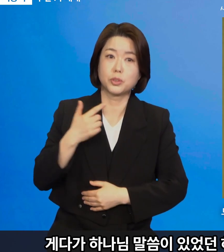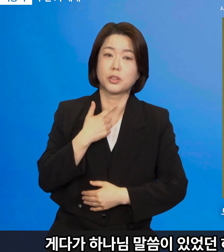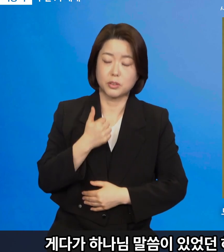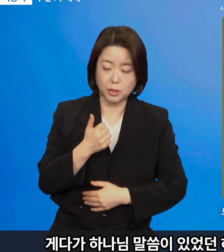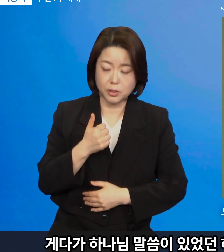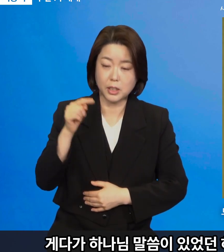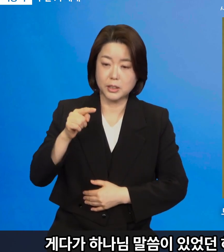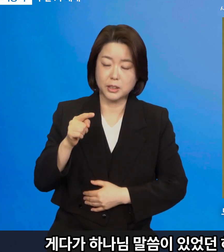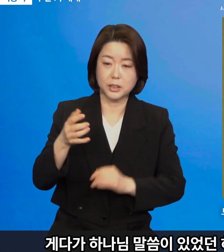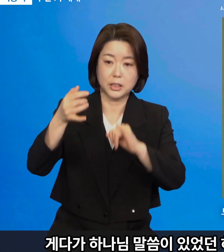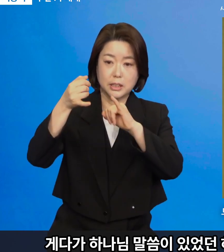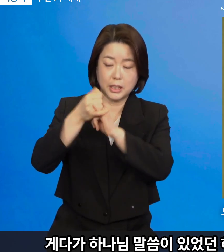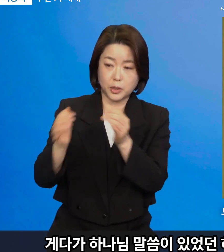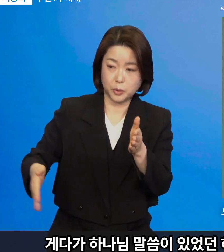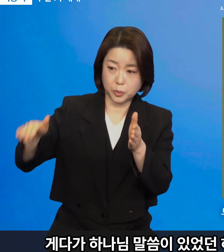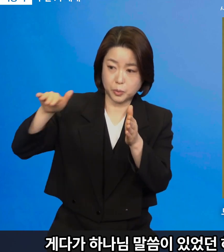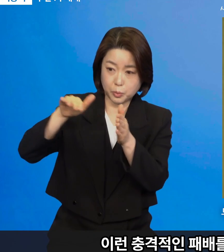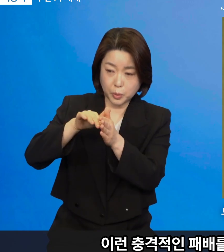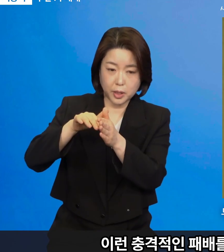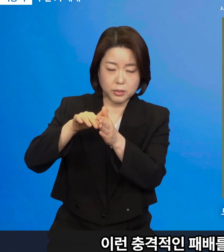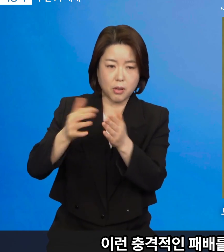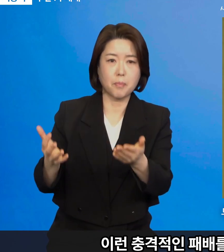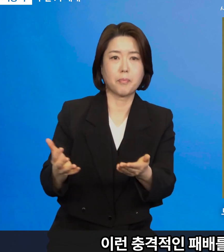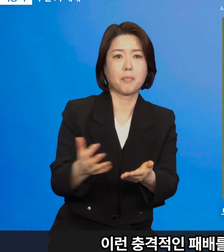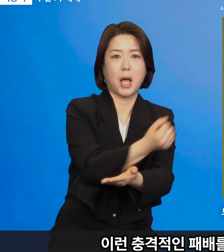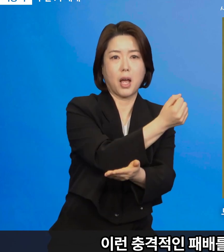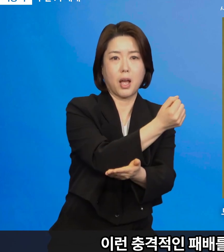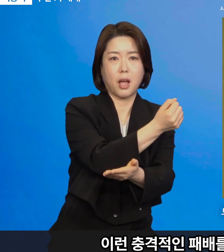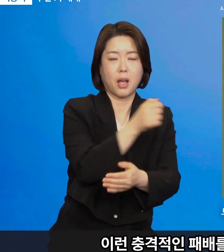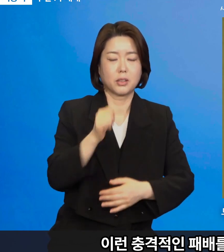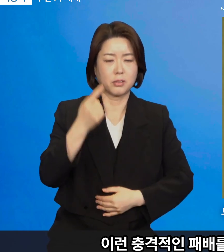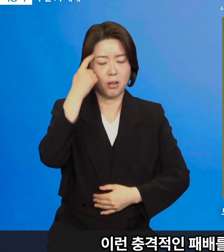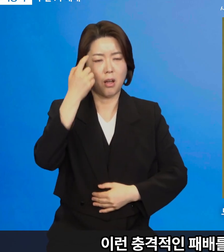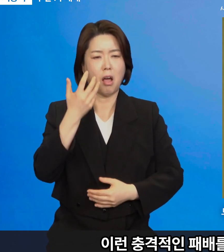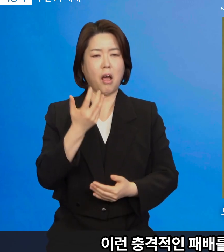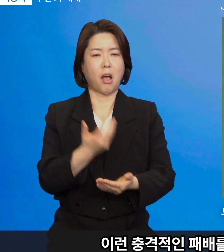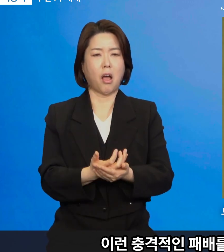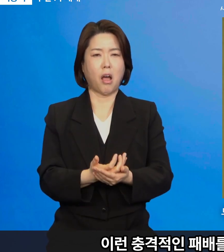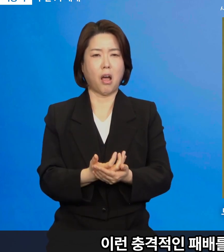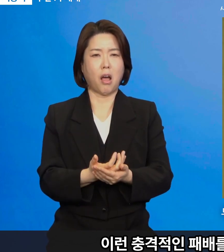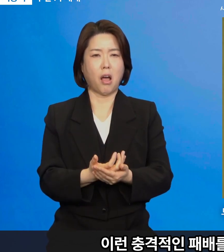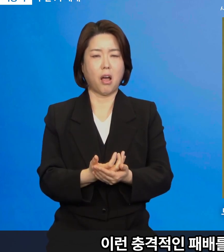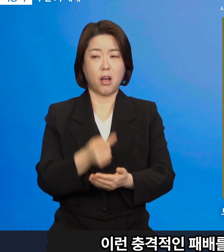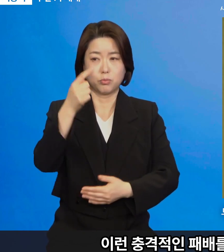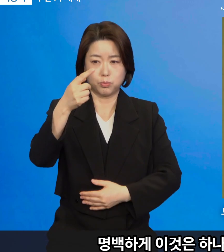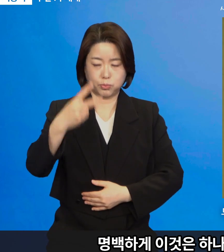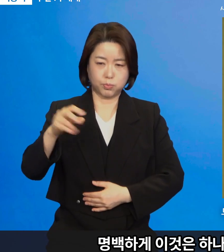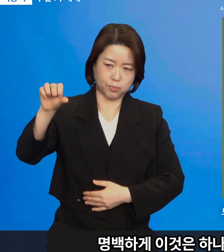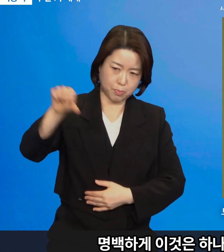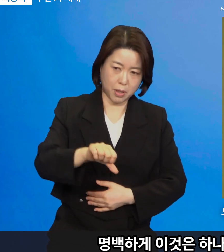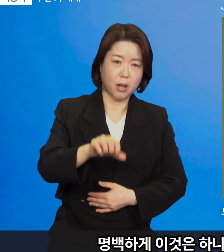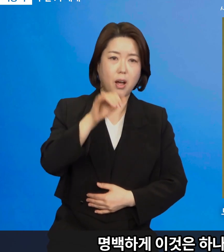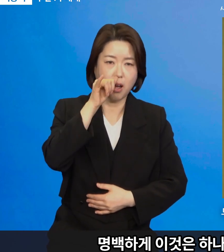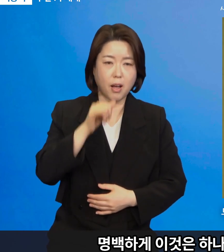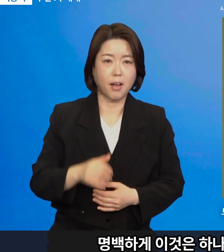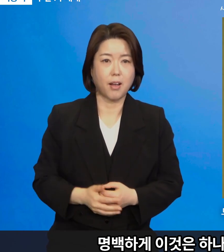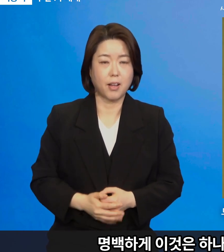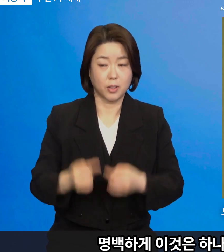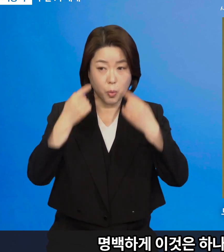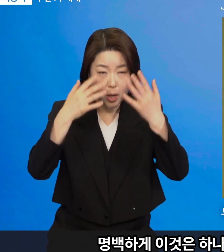궤가 빼앗기게 됩니다. 이런 충격적인 패배를 두 번이나 겪게 되죠. 명백하게